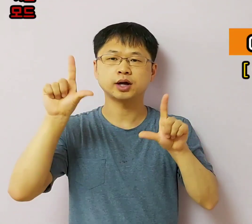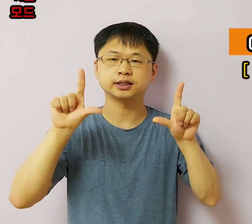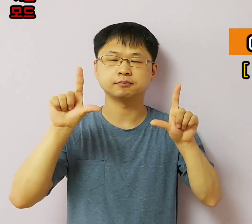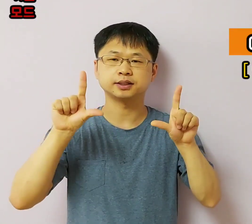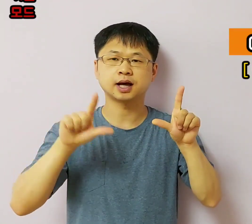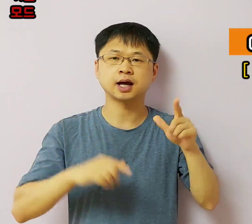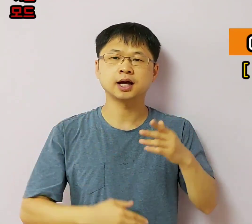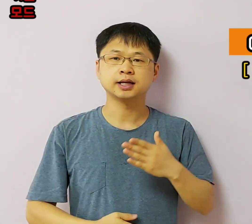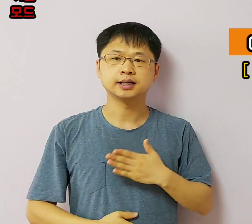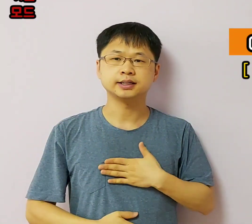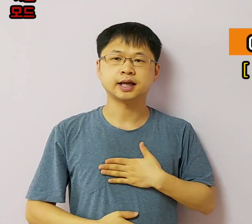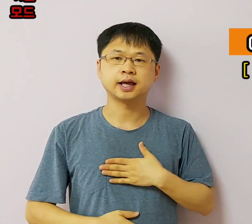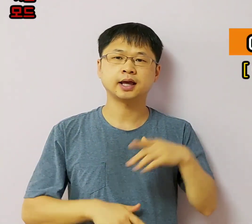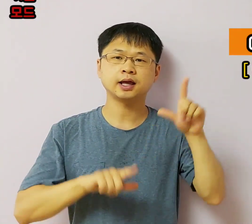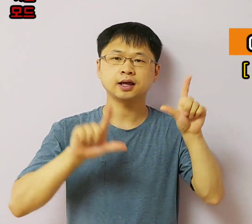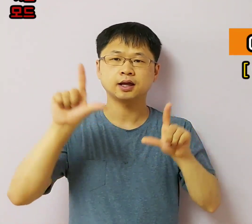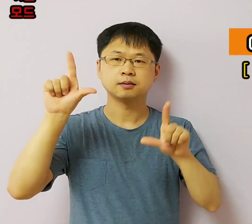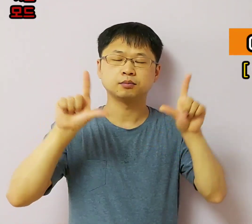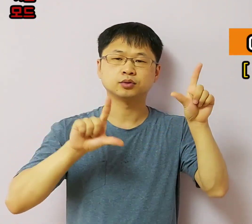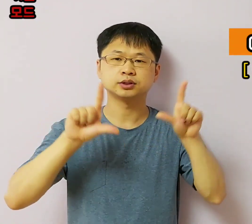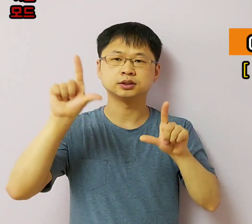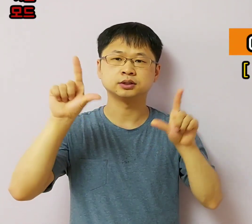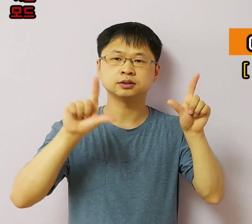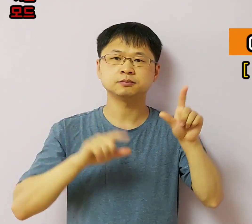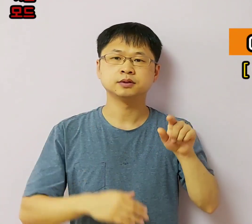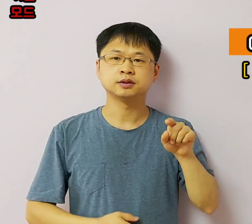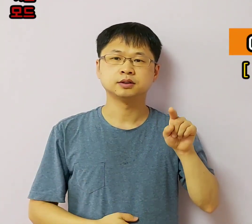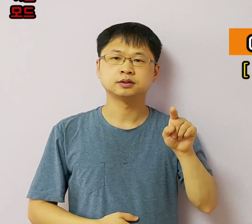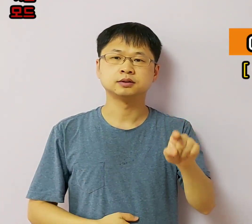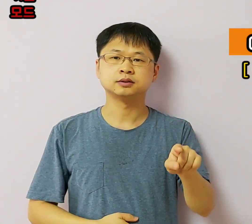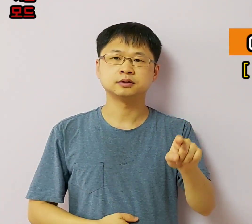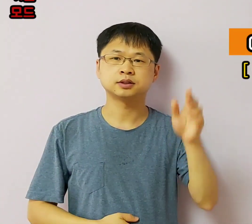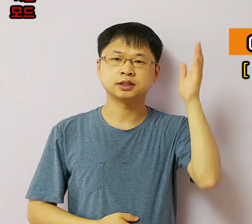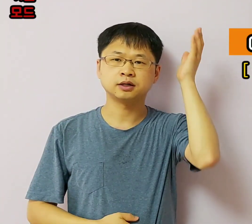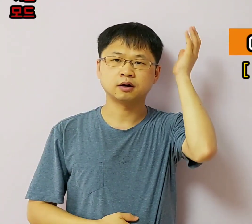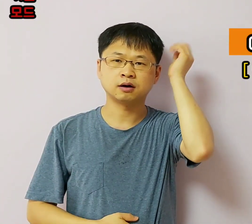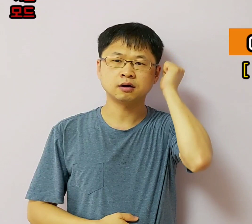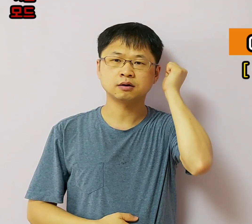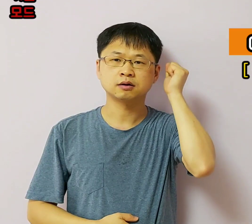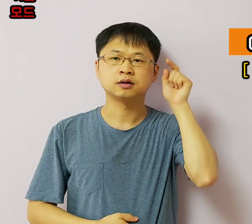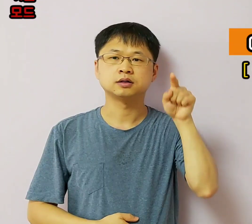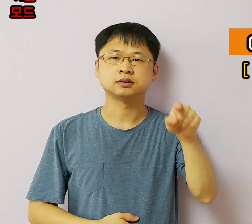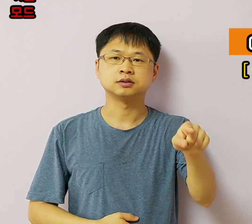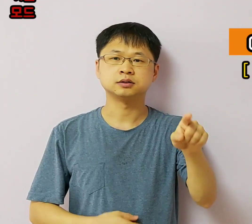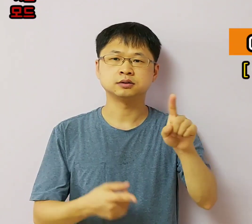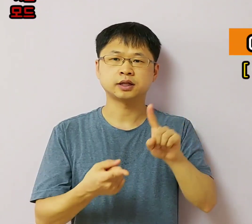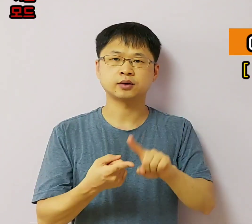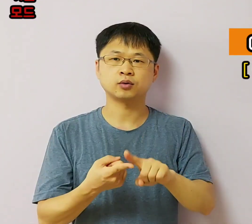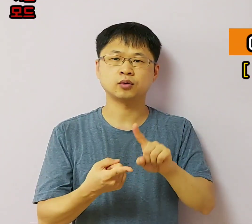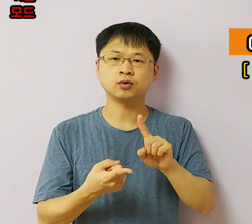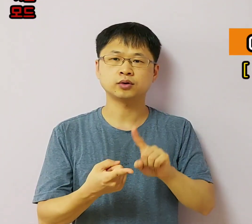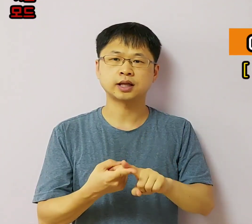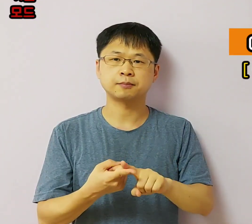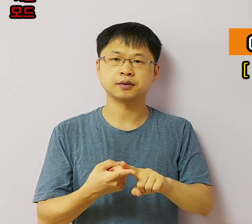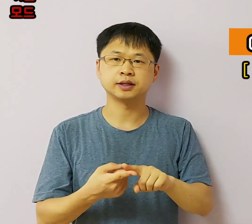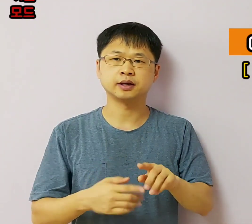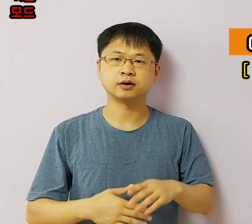모양이 됩니다. 이내 모습 그 기억 그대로 다